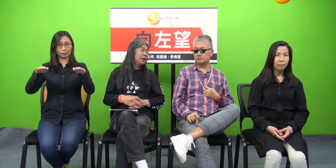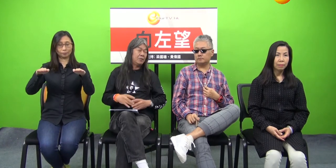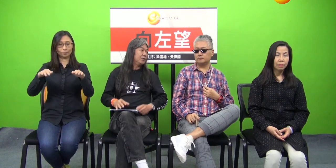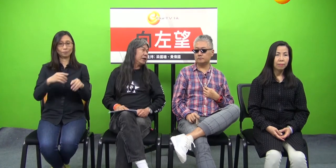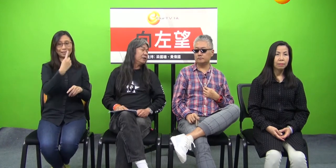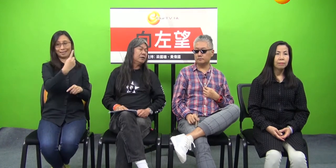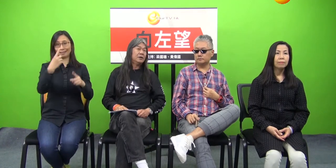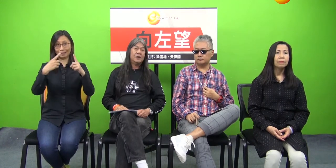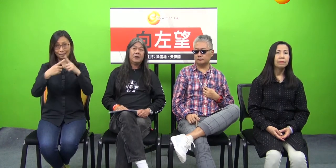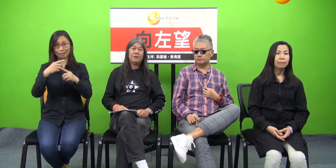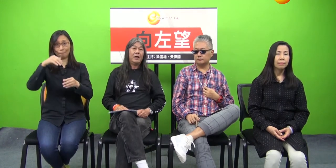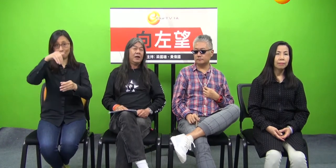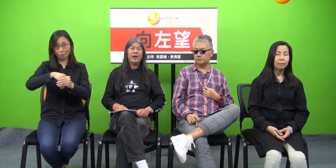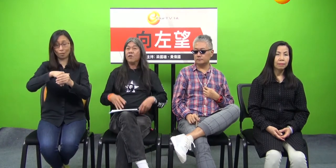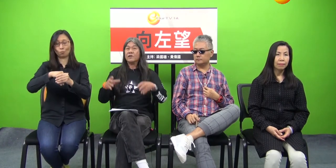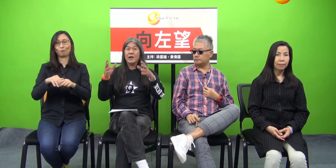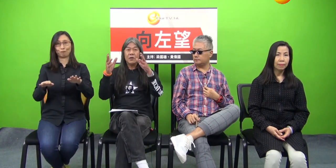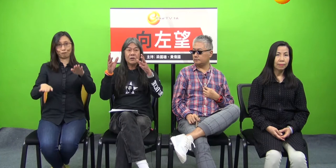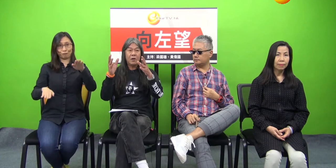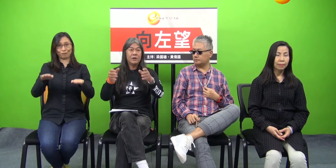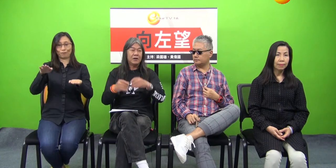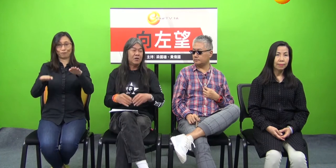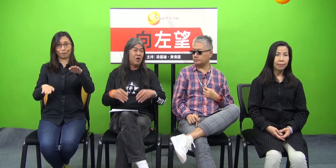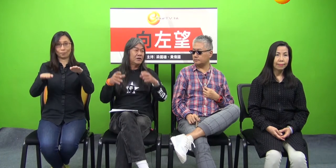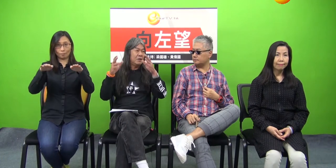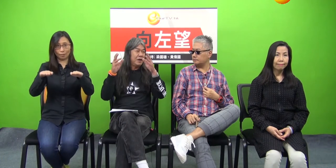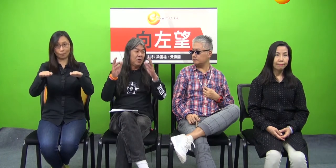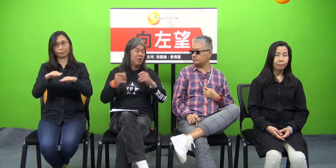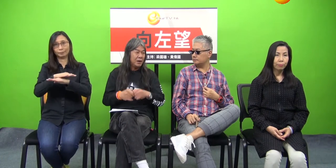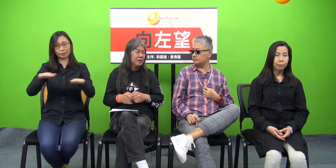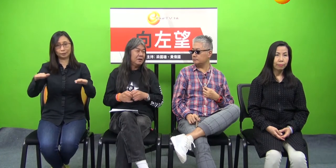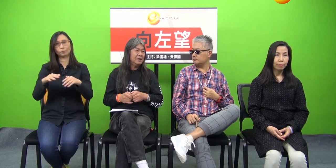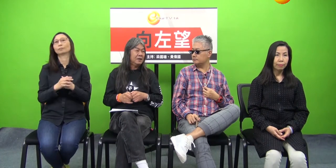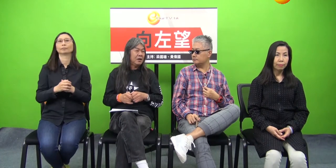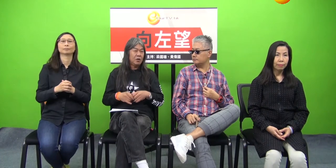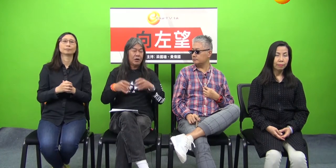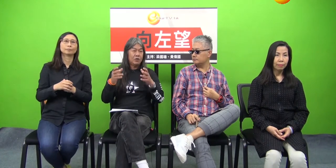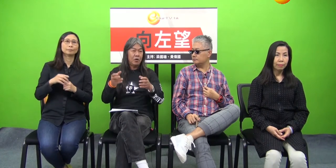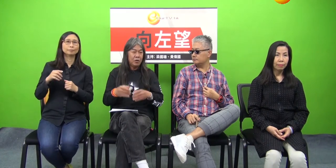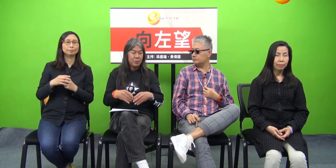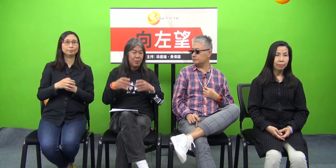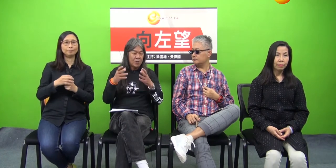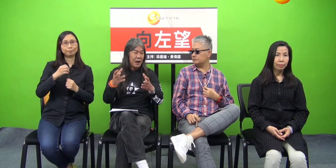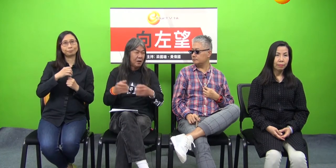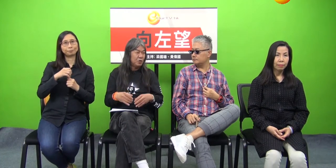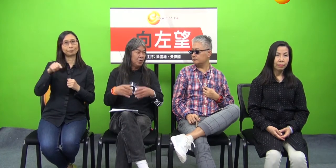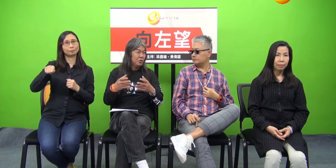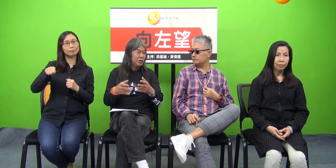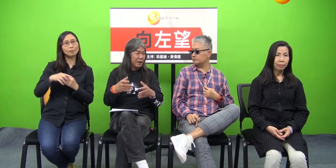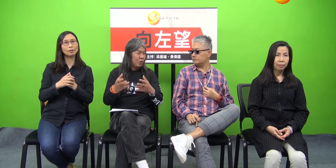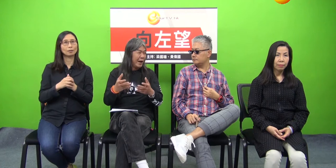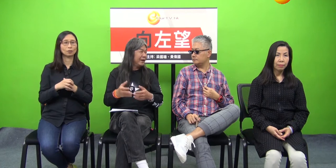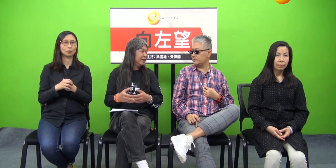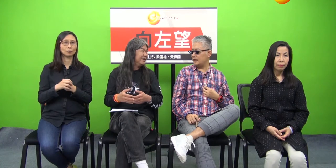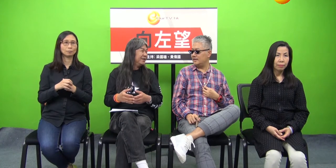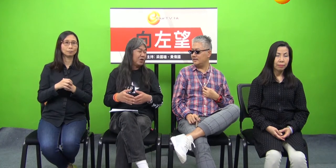嘅票值。喂，你共產黨當日個江山未坐穩， 個啰柚坐落個鑊餐嗰度暖，即係